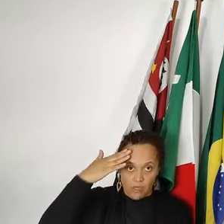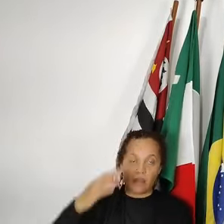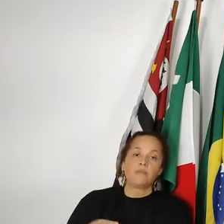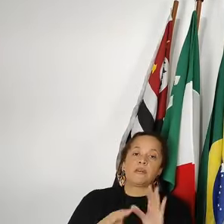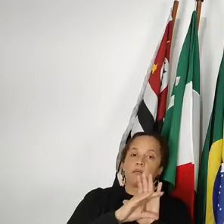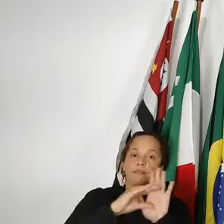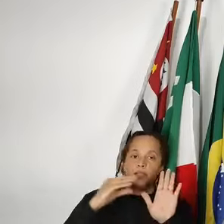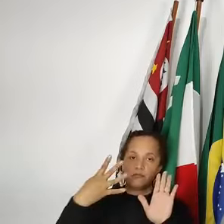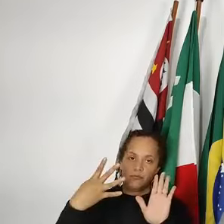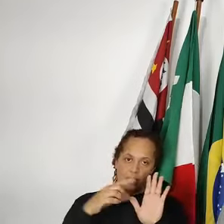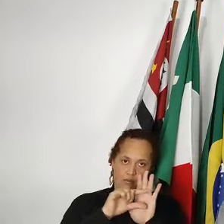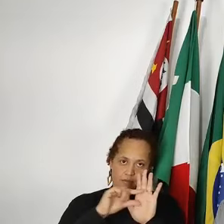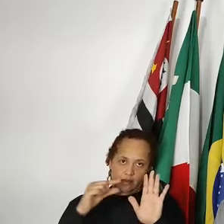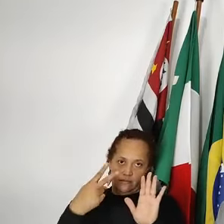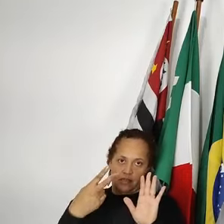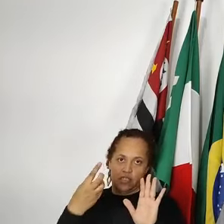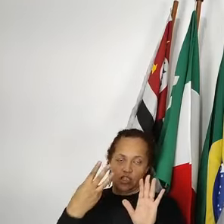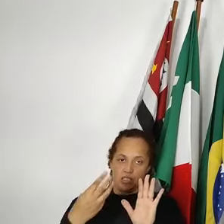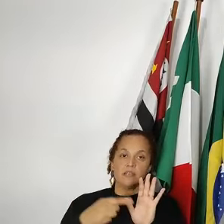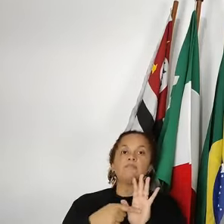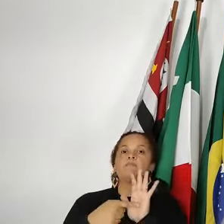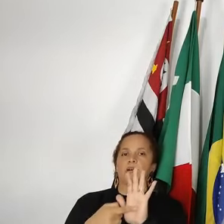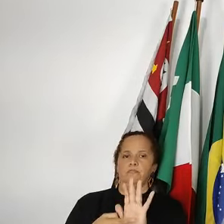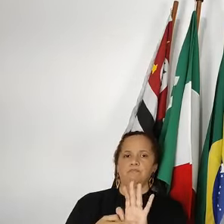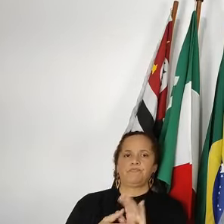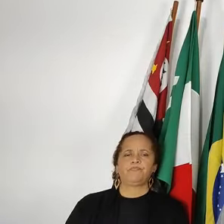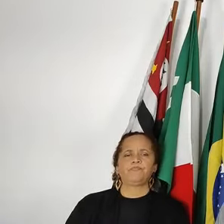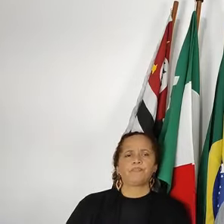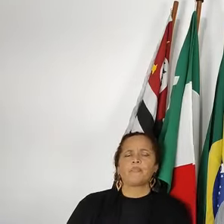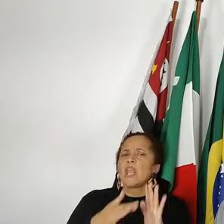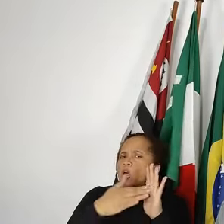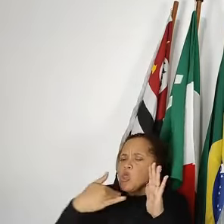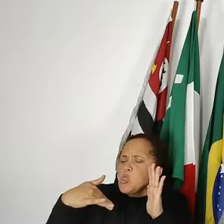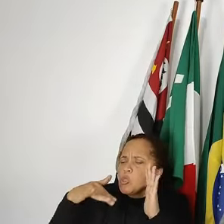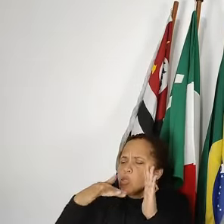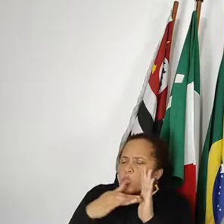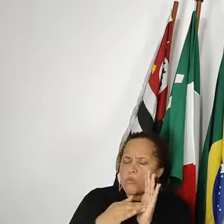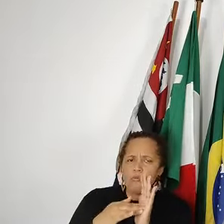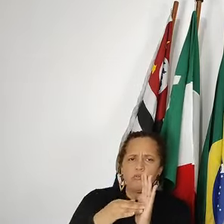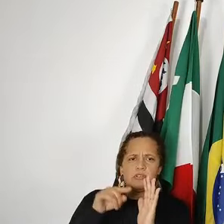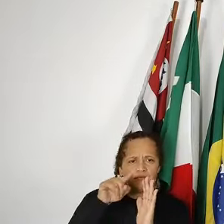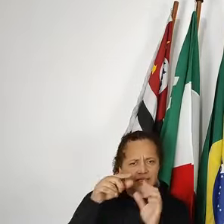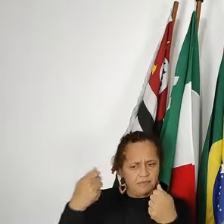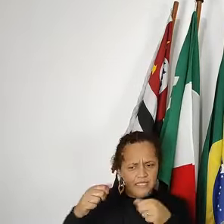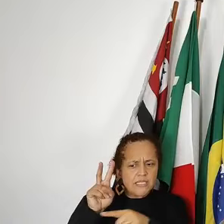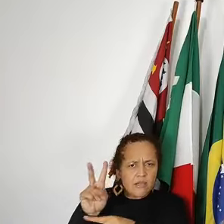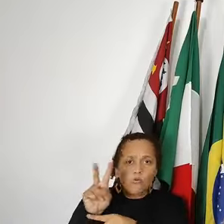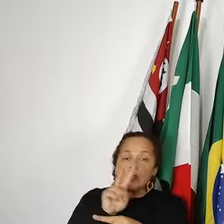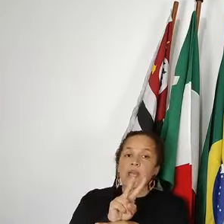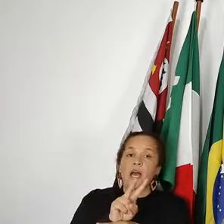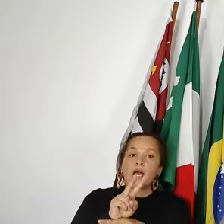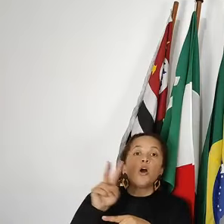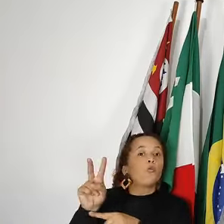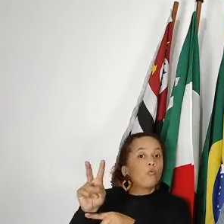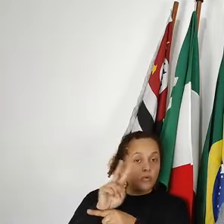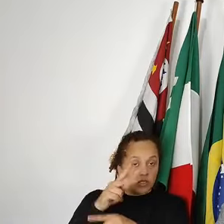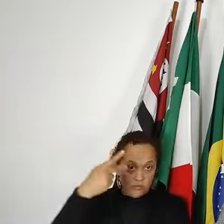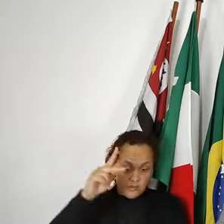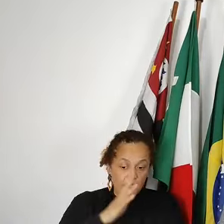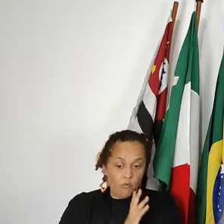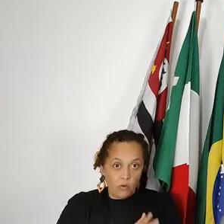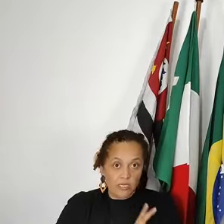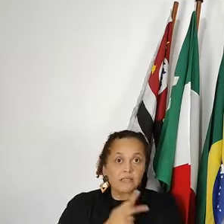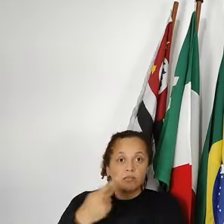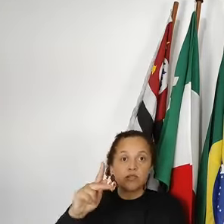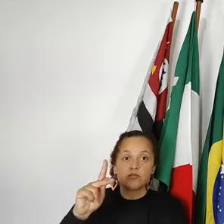Trata sobre isso lá em Provérbios, fala assim, ó: sobre tudo que se deve guardar, guarde o teu coração, a tua mente,